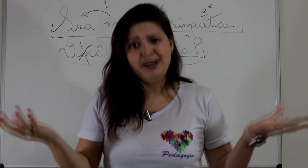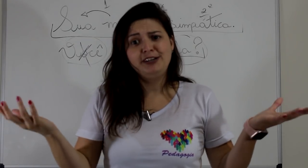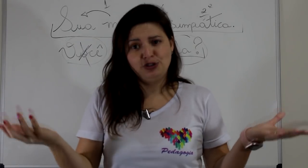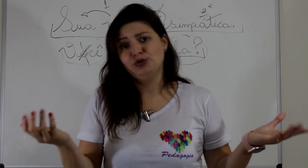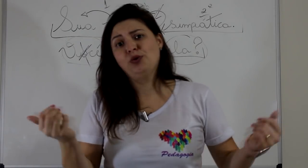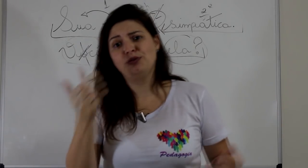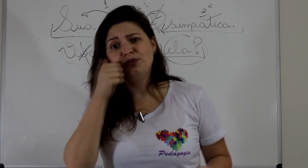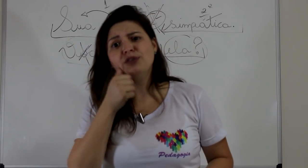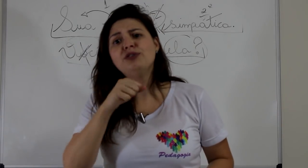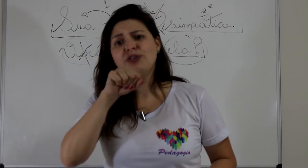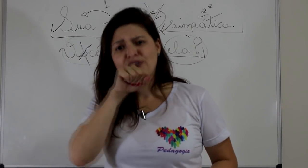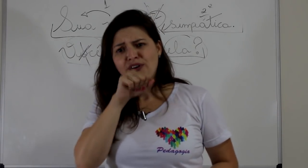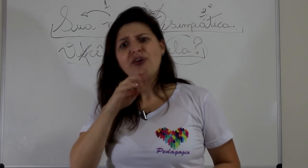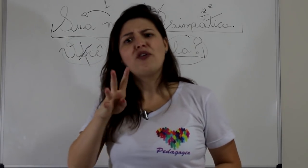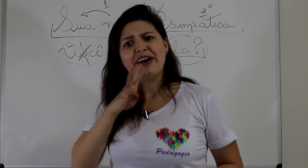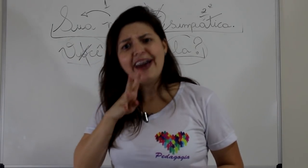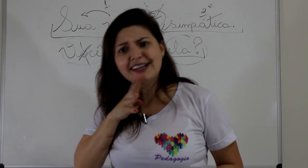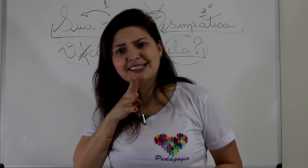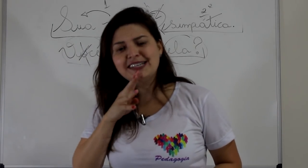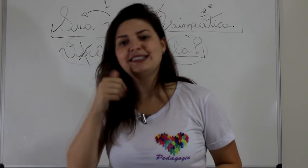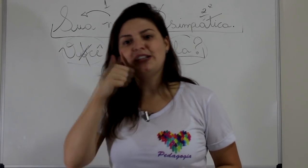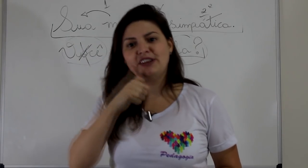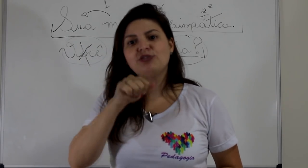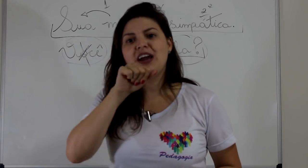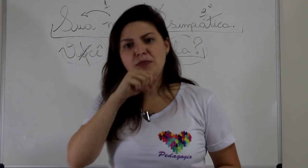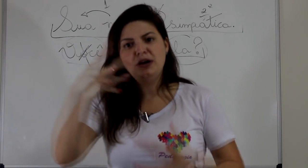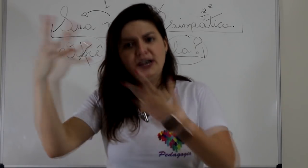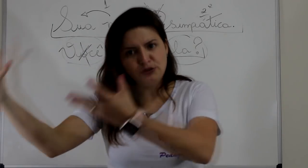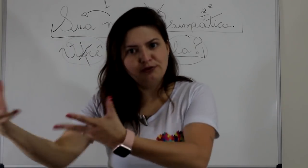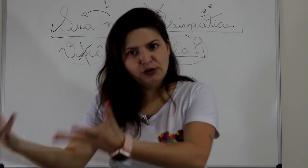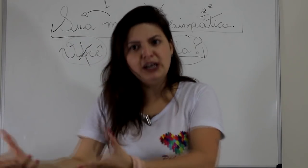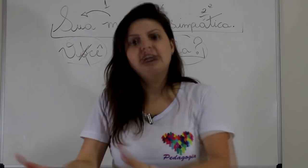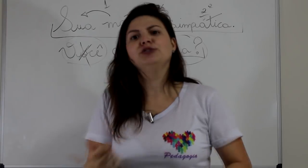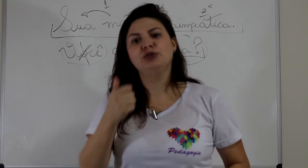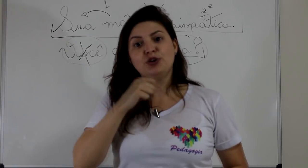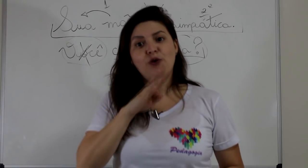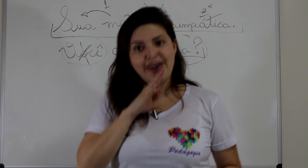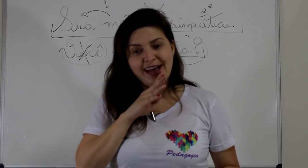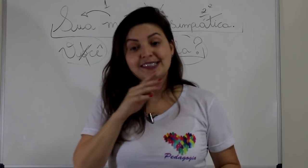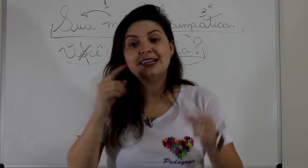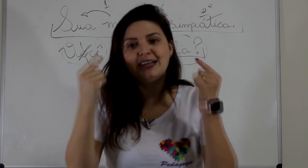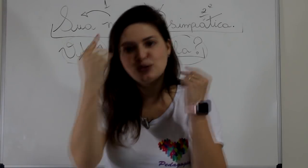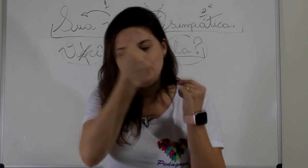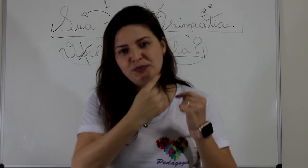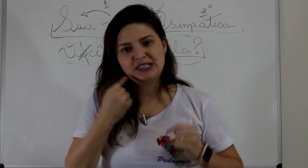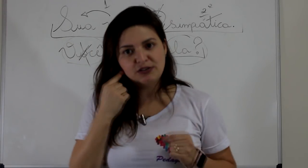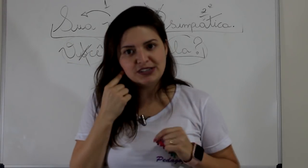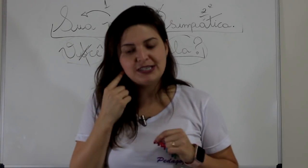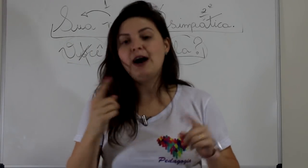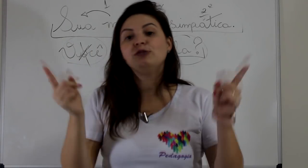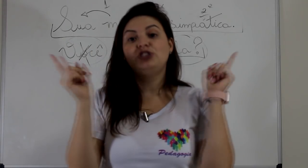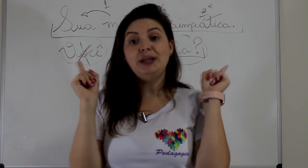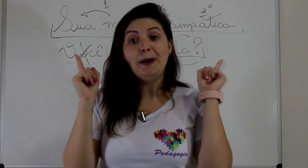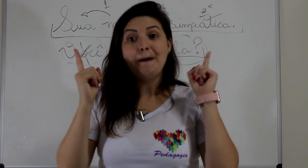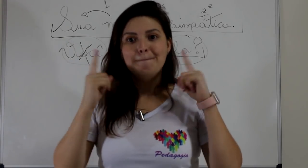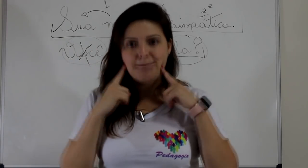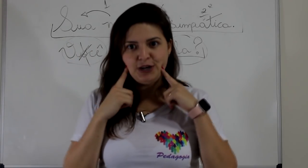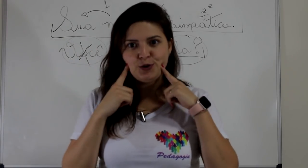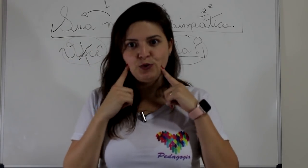mãe de novo. Conhece? Você está falando que é a mãe do fulano. Conhece? E a sua expressão facial de